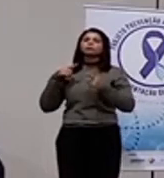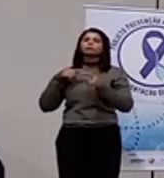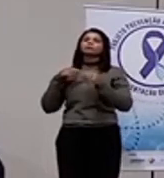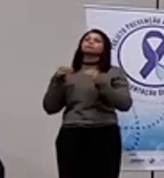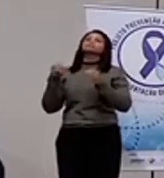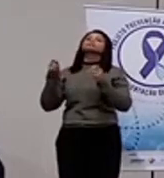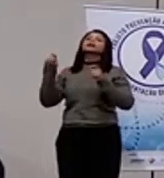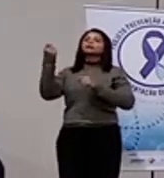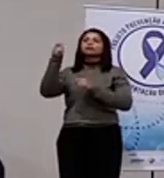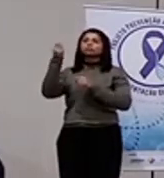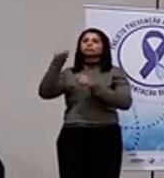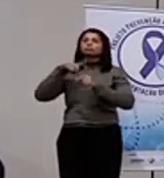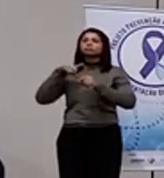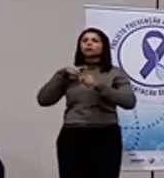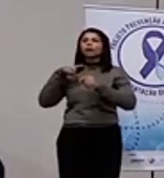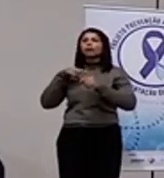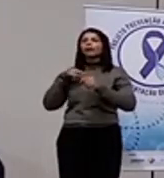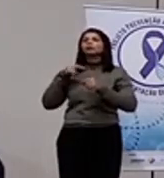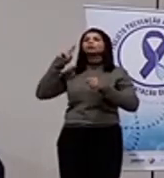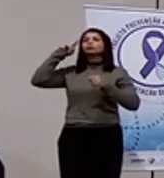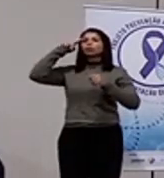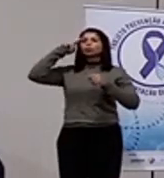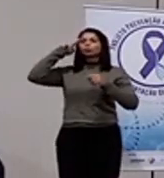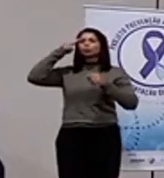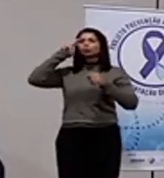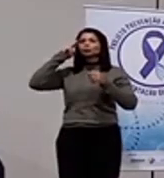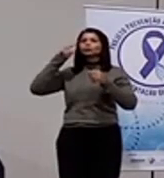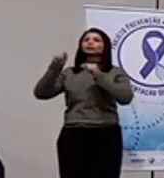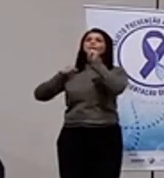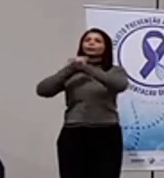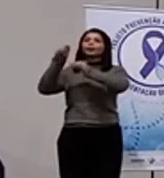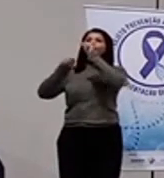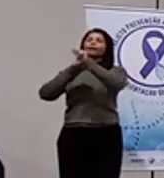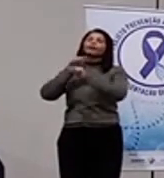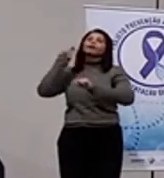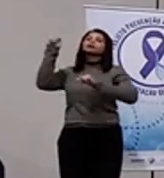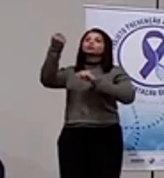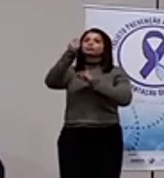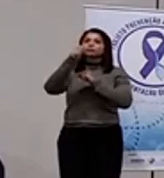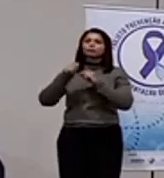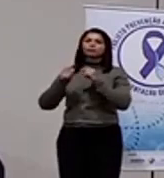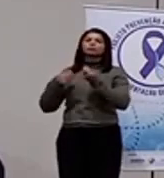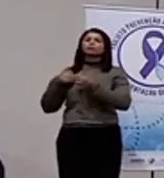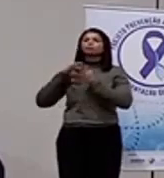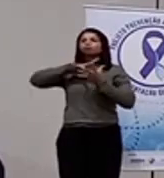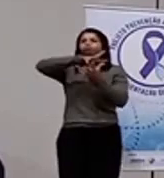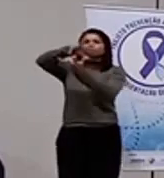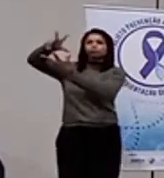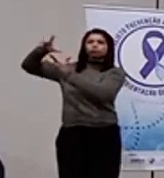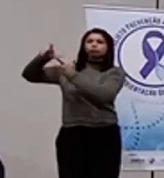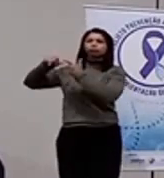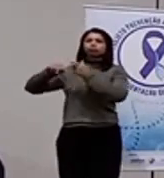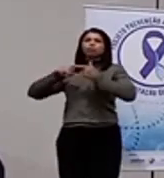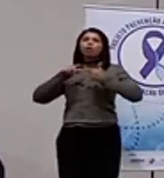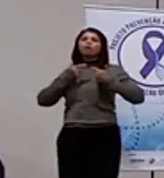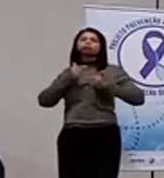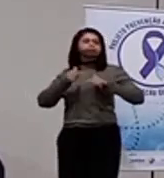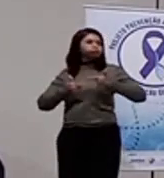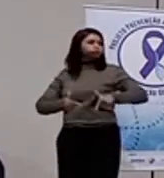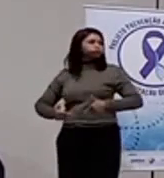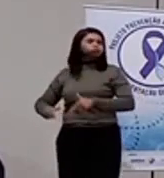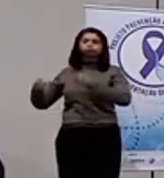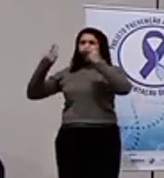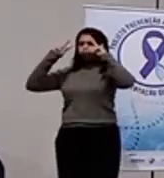Academia Americana de Neurologia e Sociedade Mundial de Doenças Musculares. Membro correspondente do